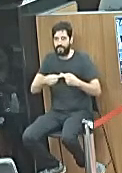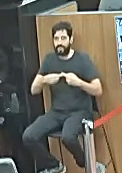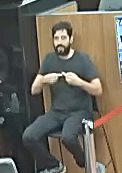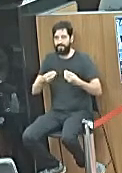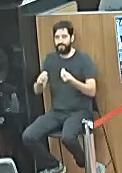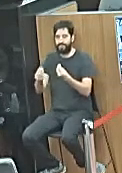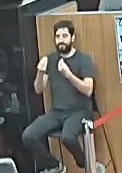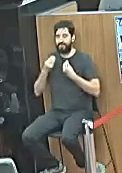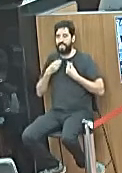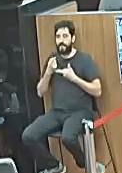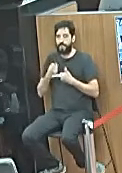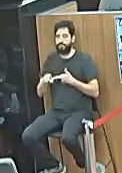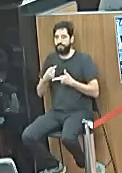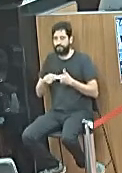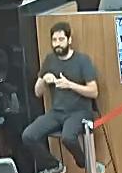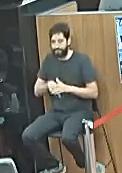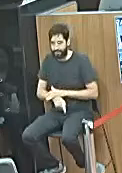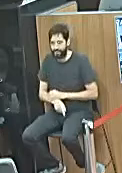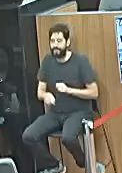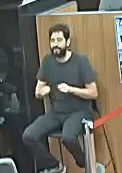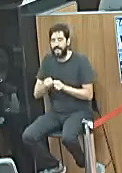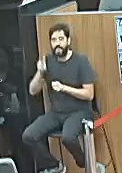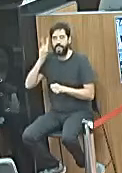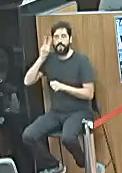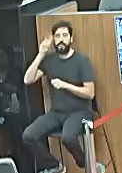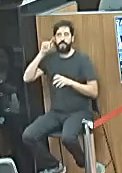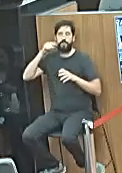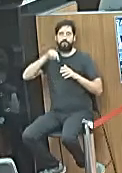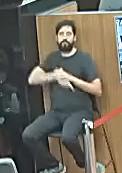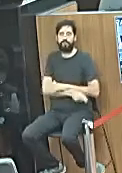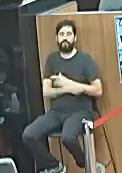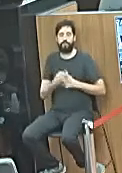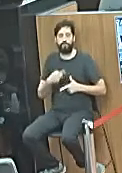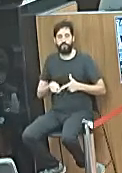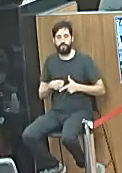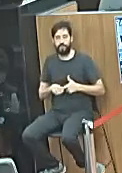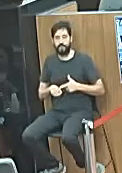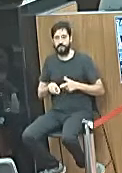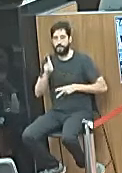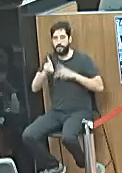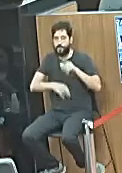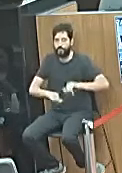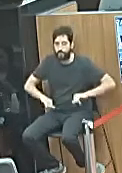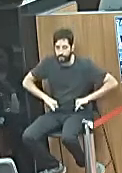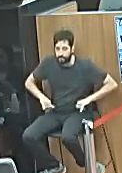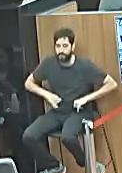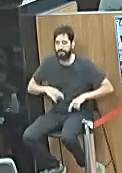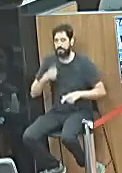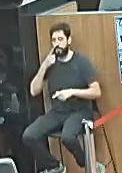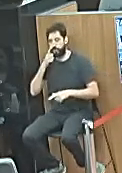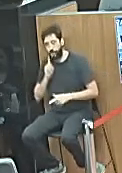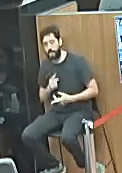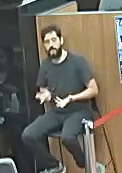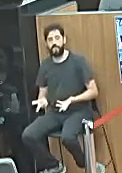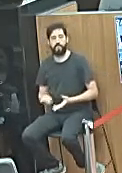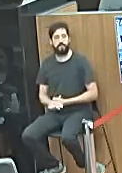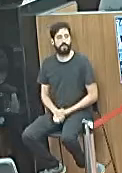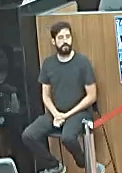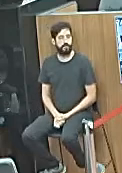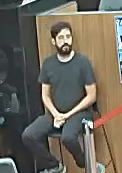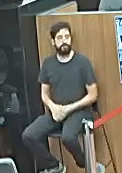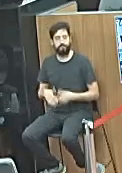problemas faz a gente lembrar de muitos problemas faz o povo sofrer faz a gente chorar né então